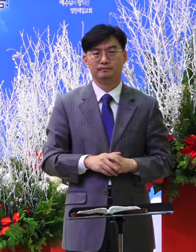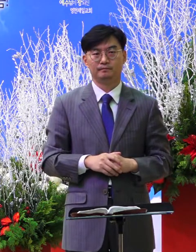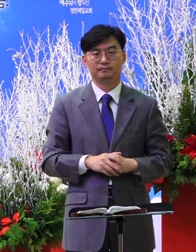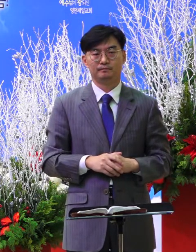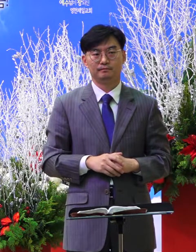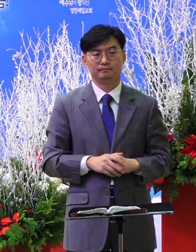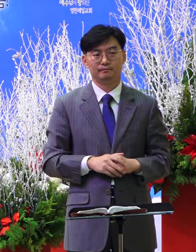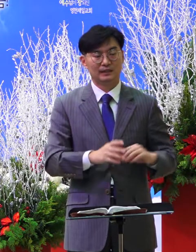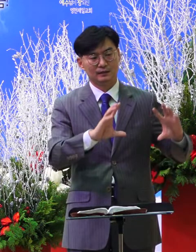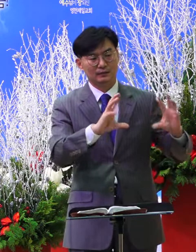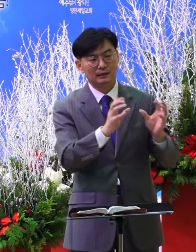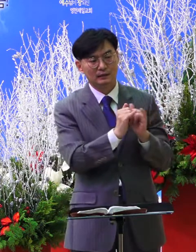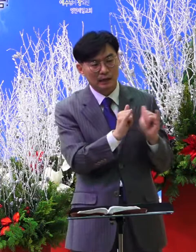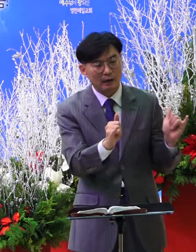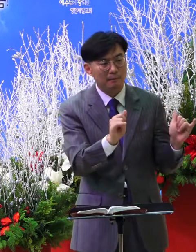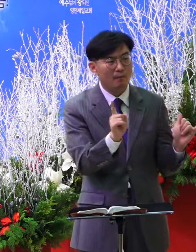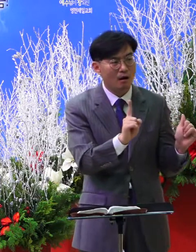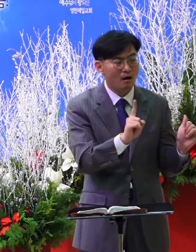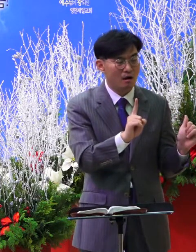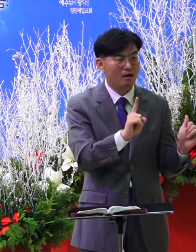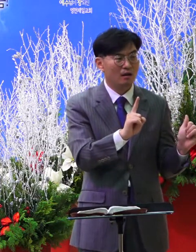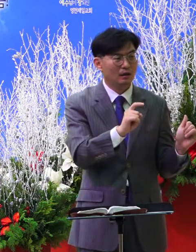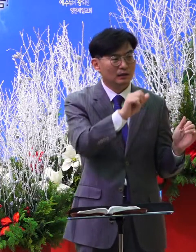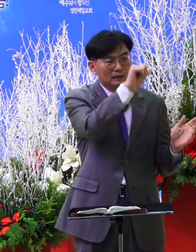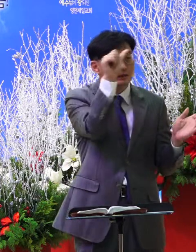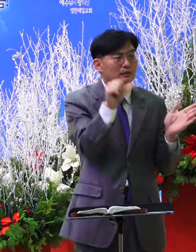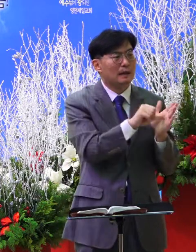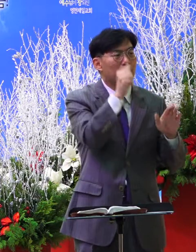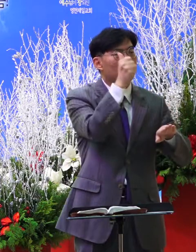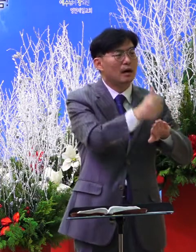인생의 마지막이 있다는 것을 알지 못하고